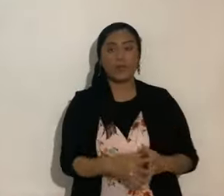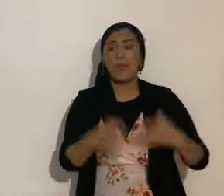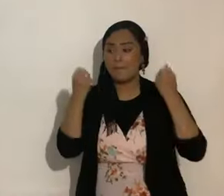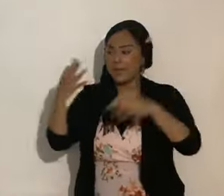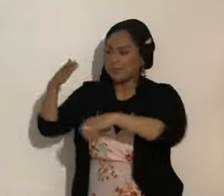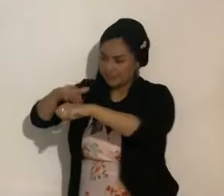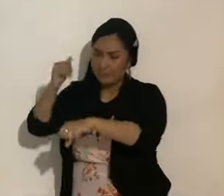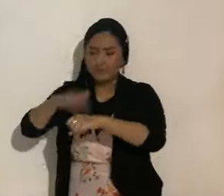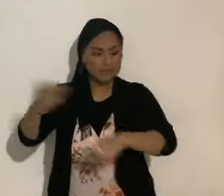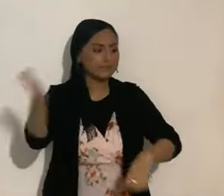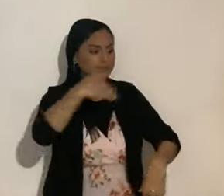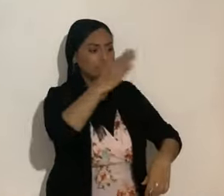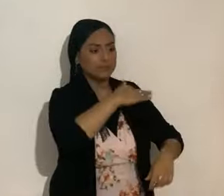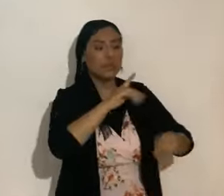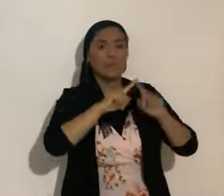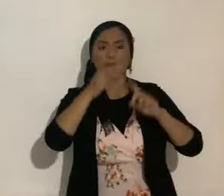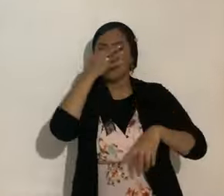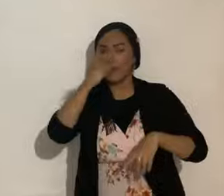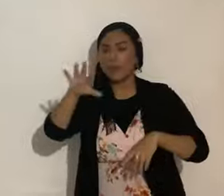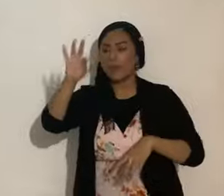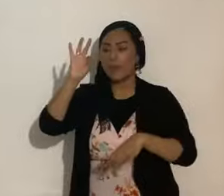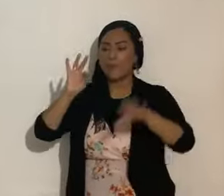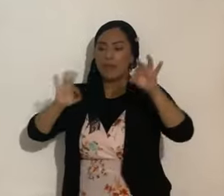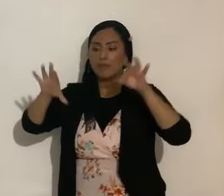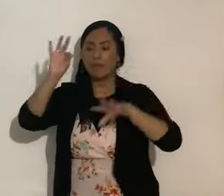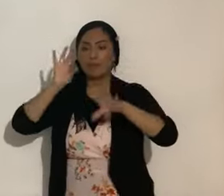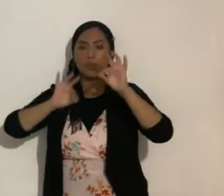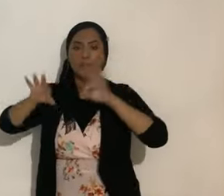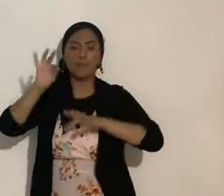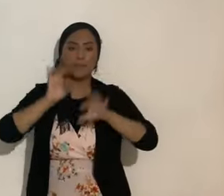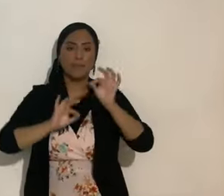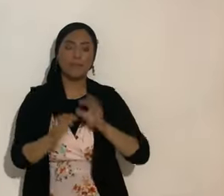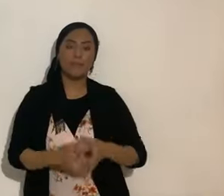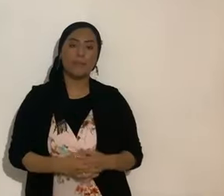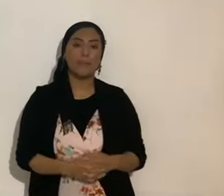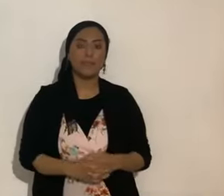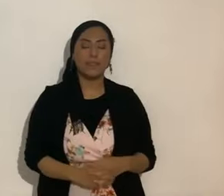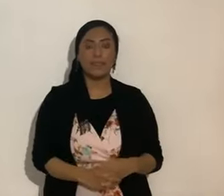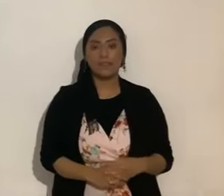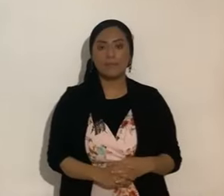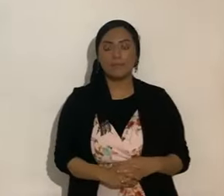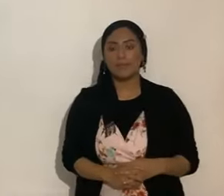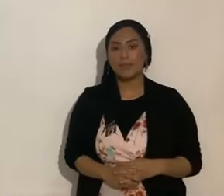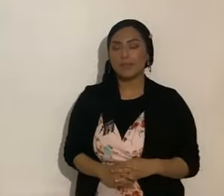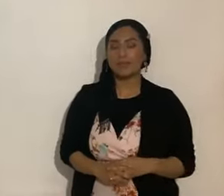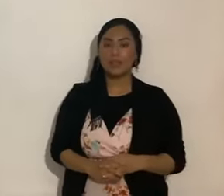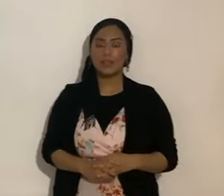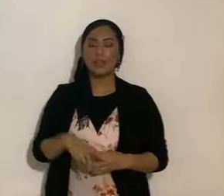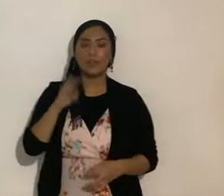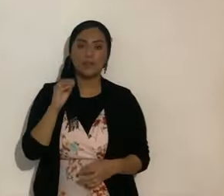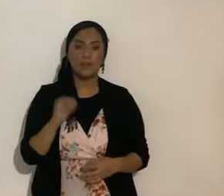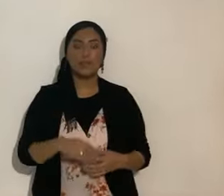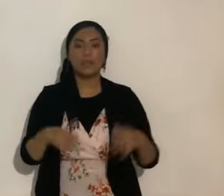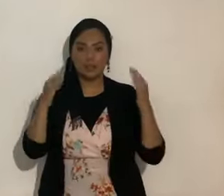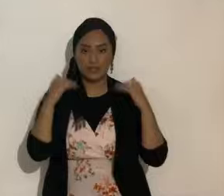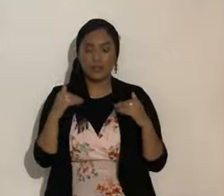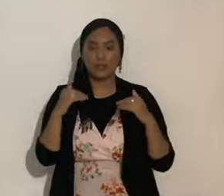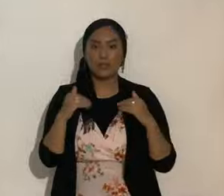pocos escogidos. Entonces muchos primeros serán postreros y los postreros primeros. Tremendo. Ahora